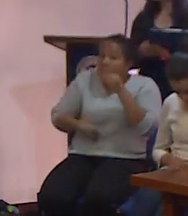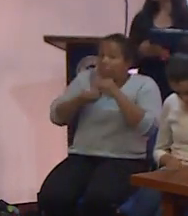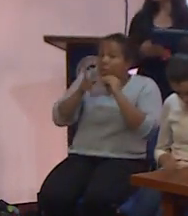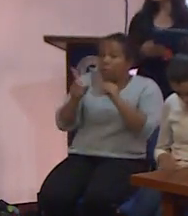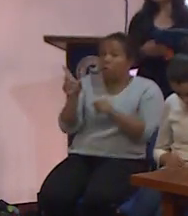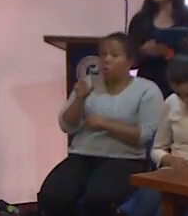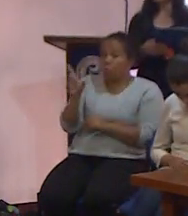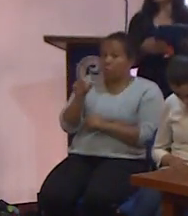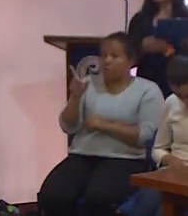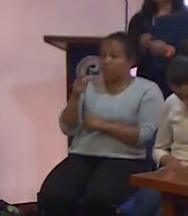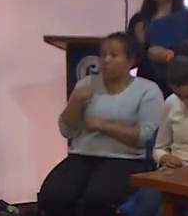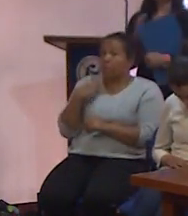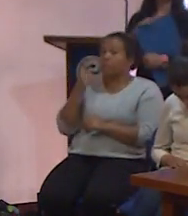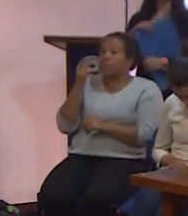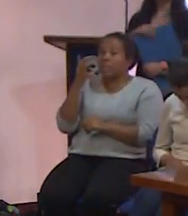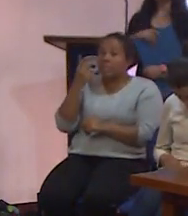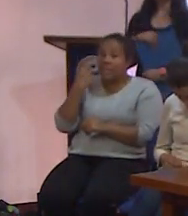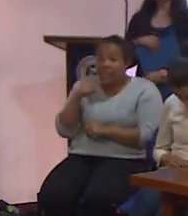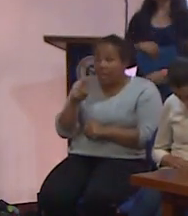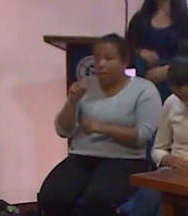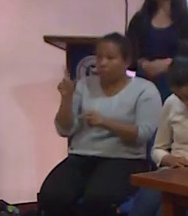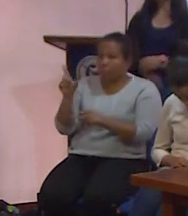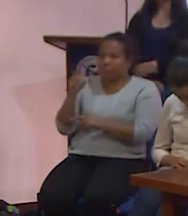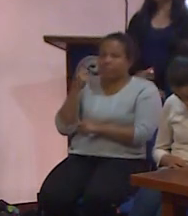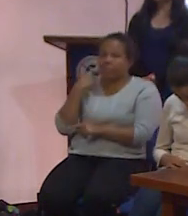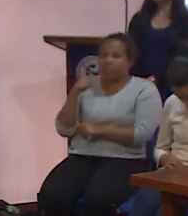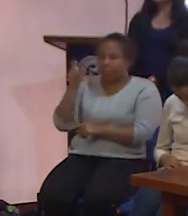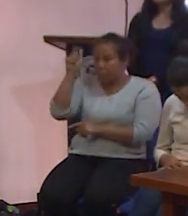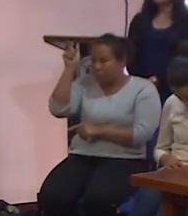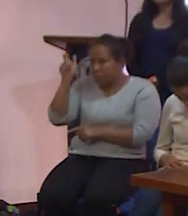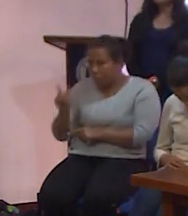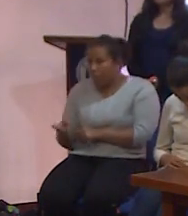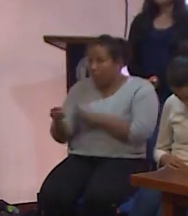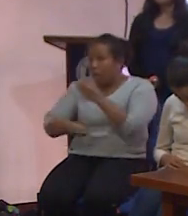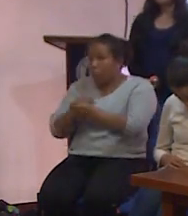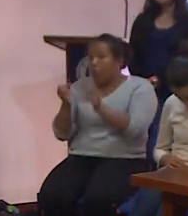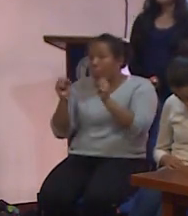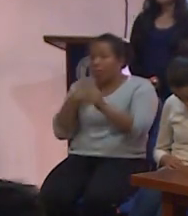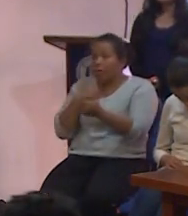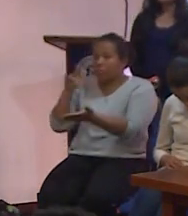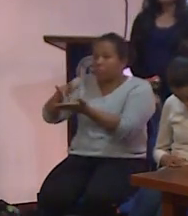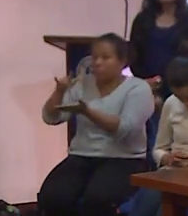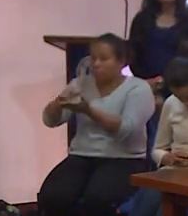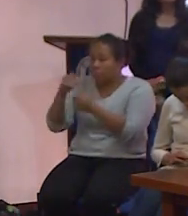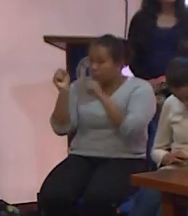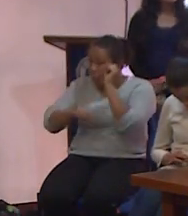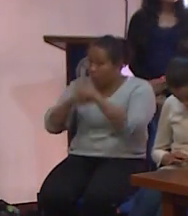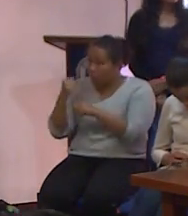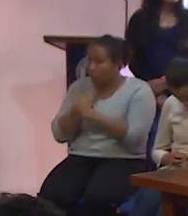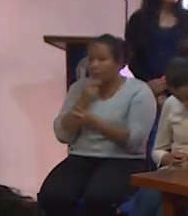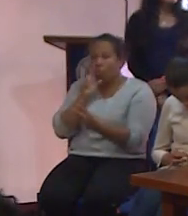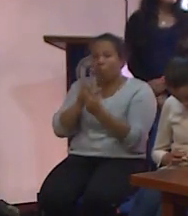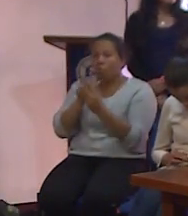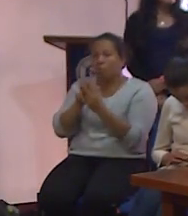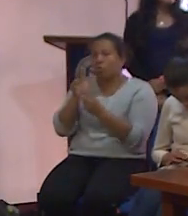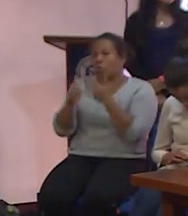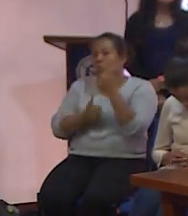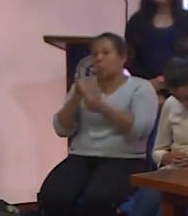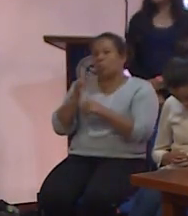cada 15 días, en los cuales ustedes también pueden conocer esos desarrollos de